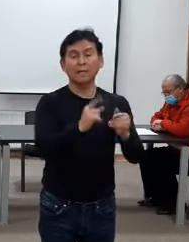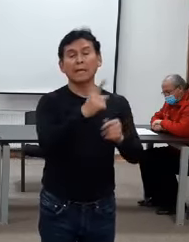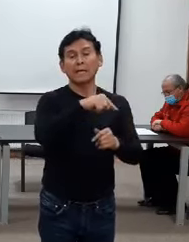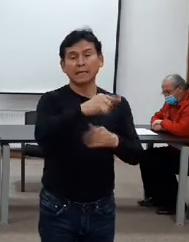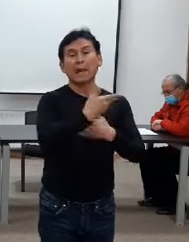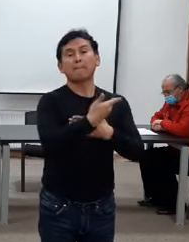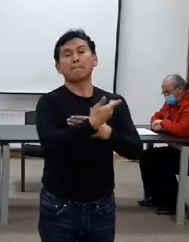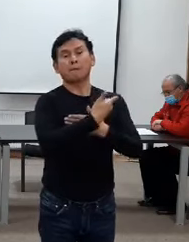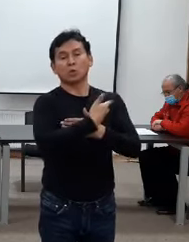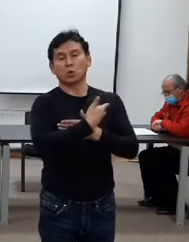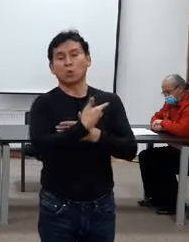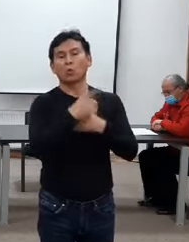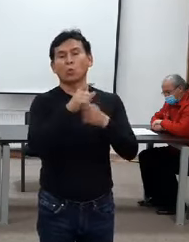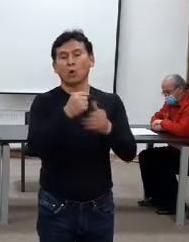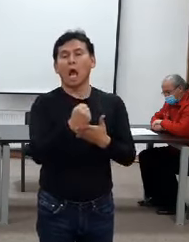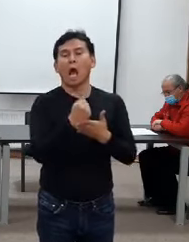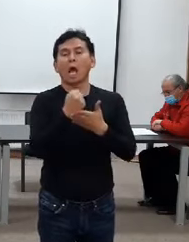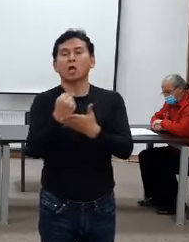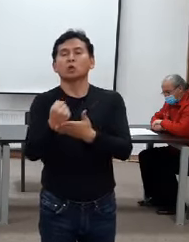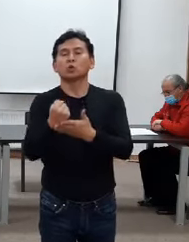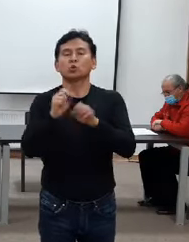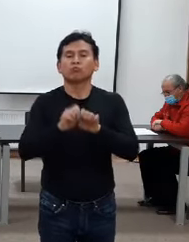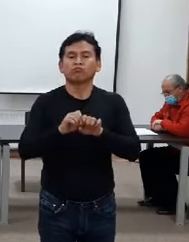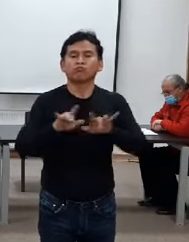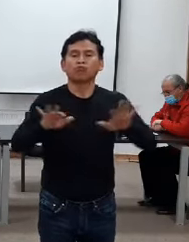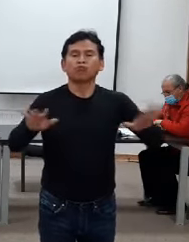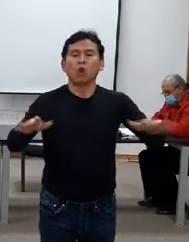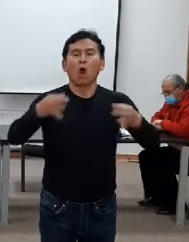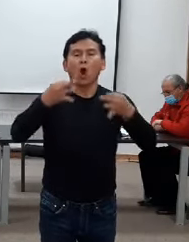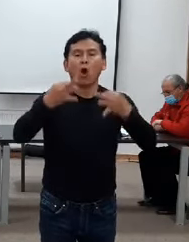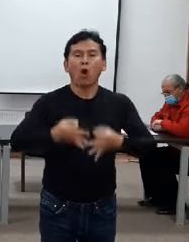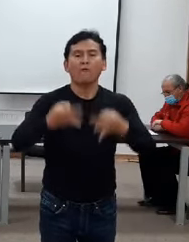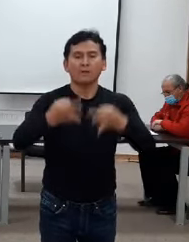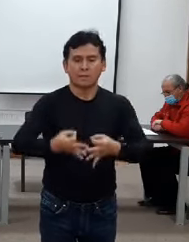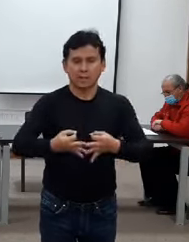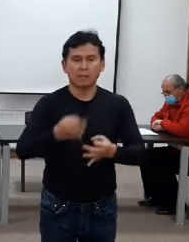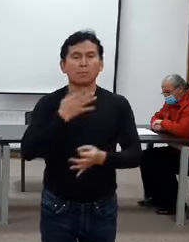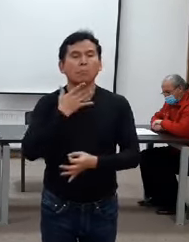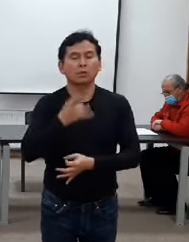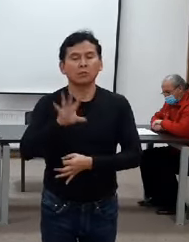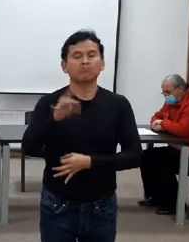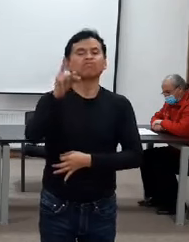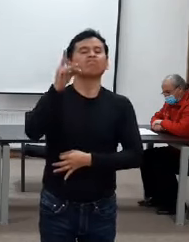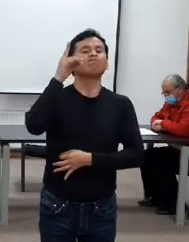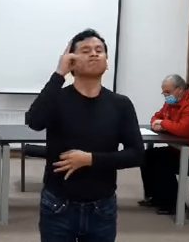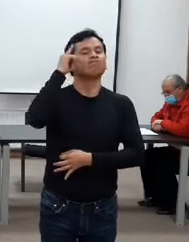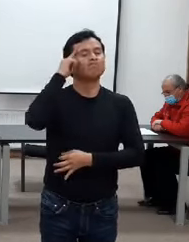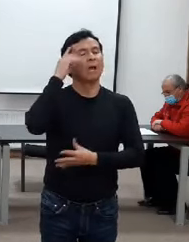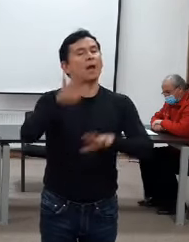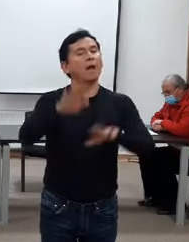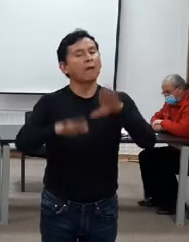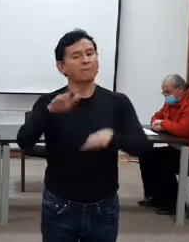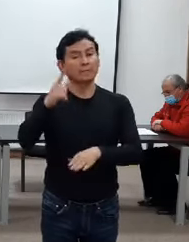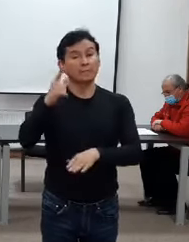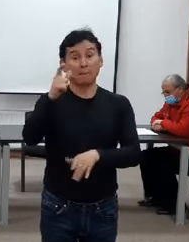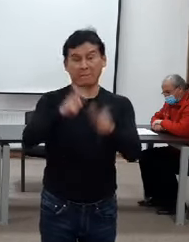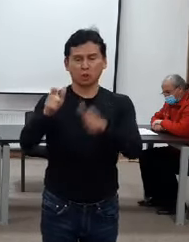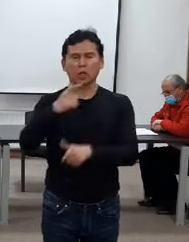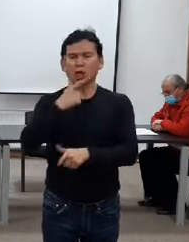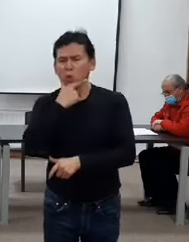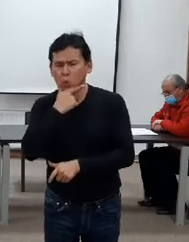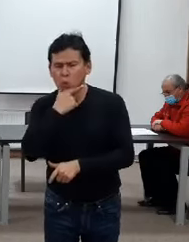ser un ente que ayude a distribuir la información oficial, porque en esa reunión se dio cuenta de que muchas veces la ciudadanía tiene